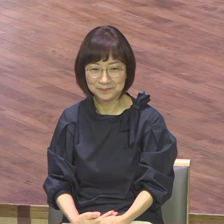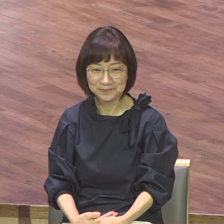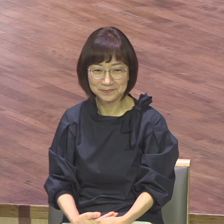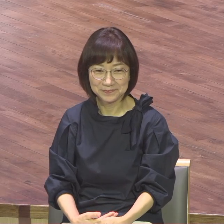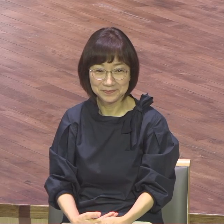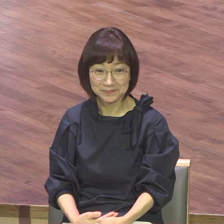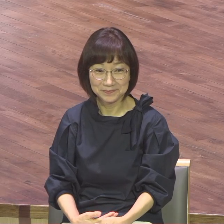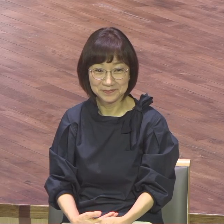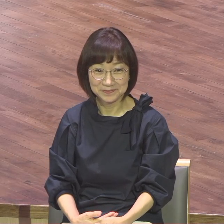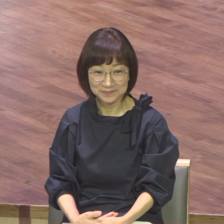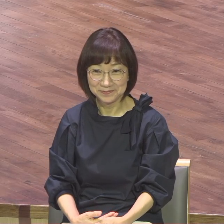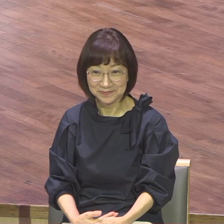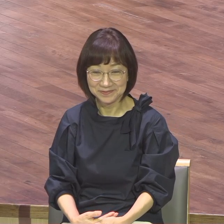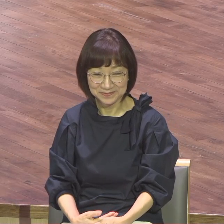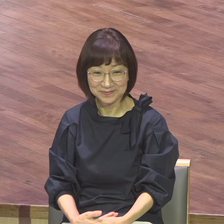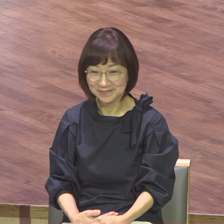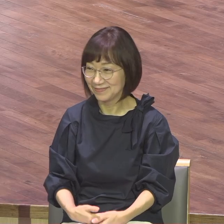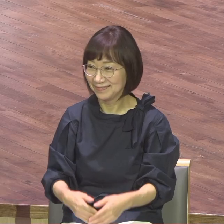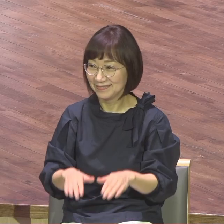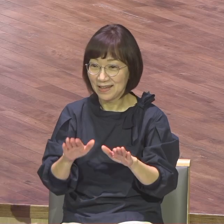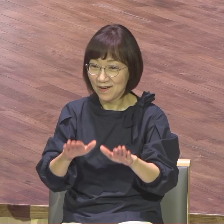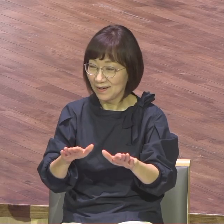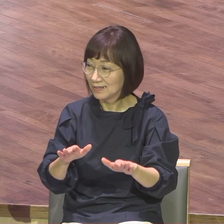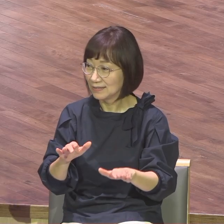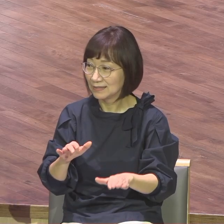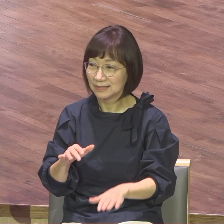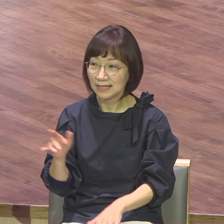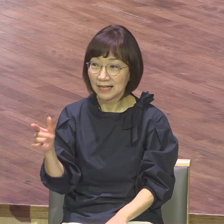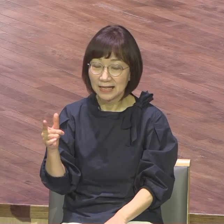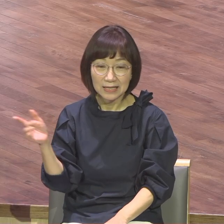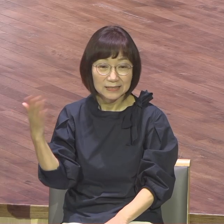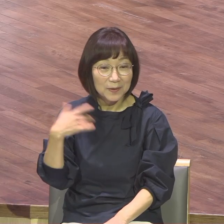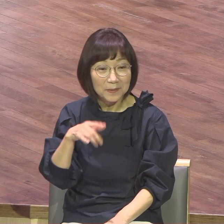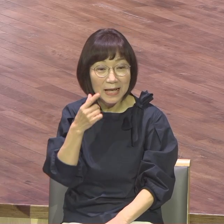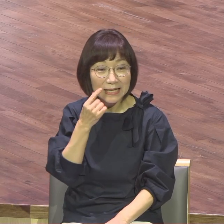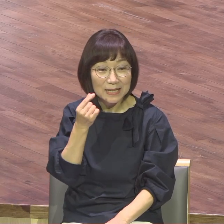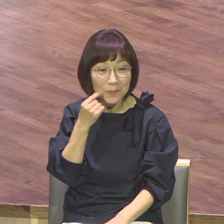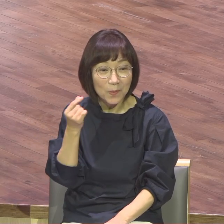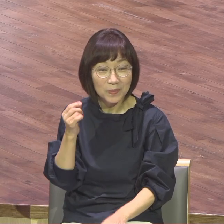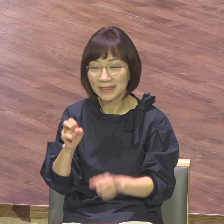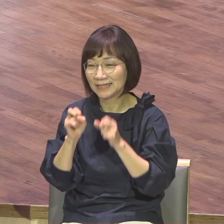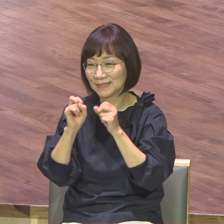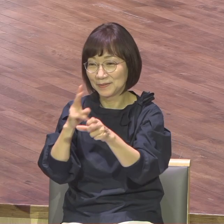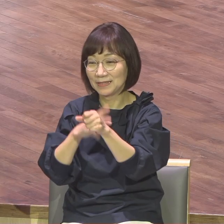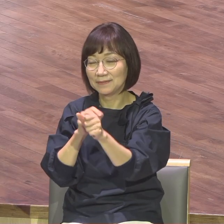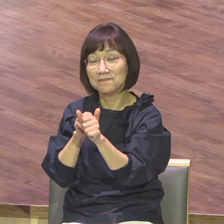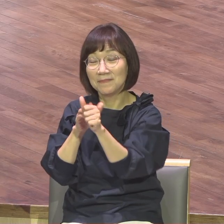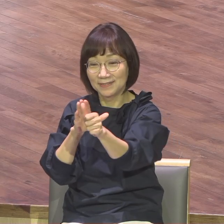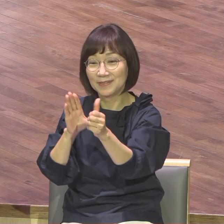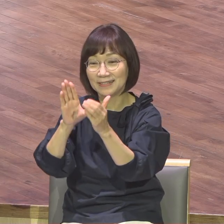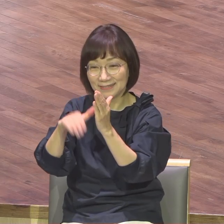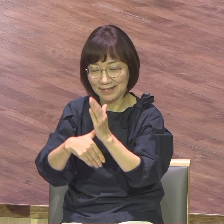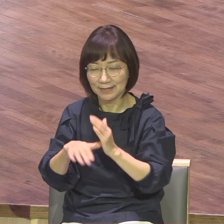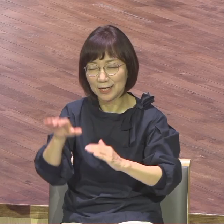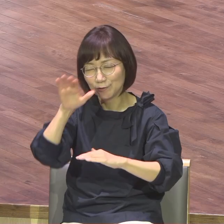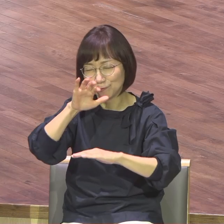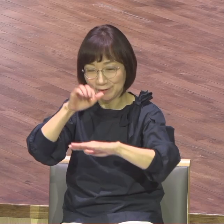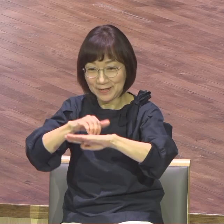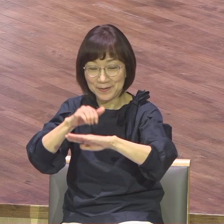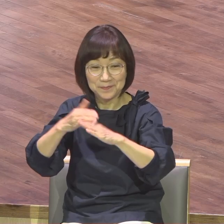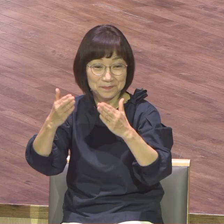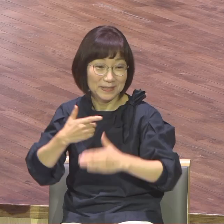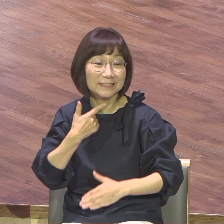오늘 선교사님이 우리 파송회, 일본에 파송회 할 때 훈련 내는데 받았는데 그 우리 교회에서 개척할